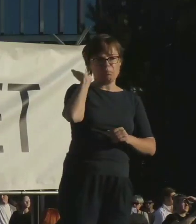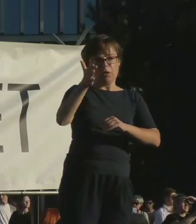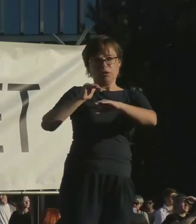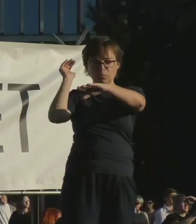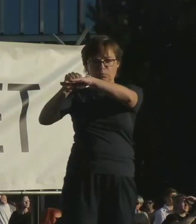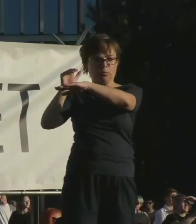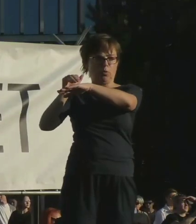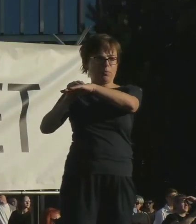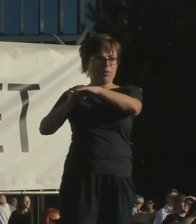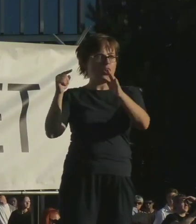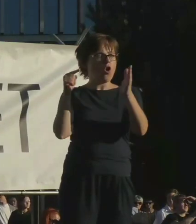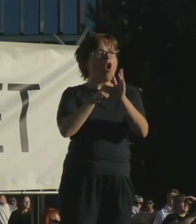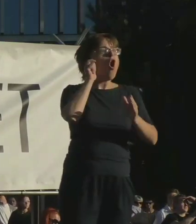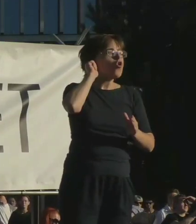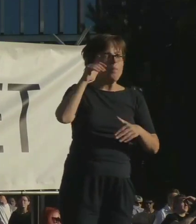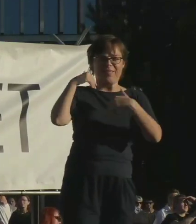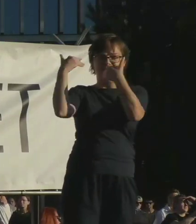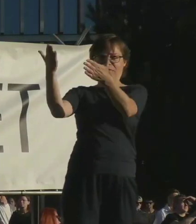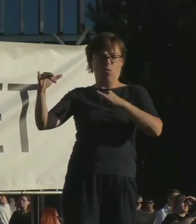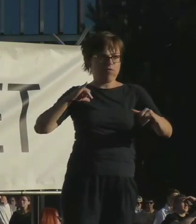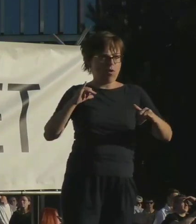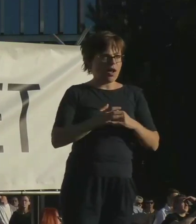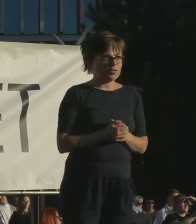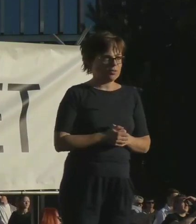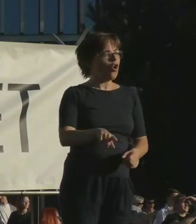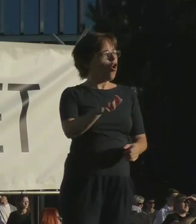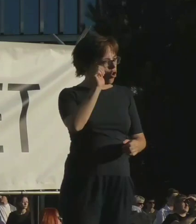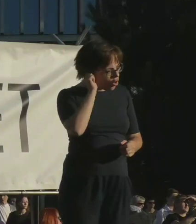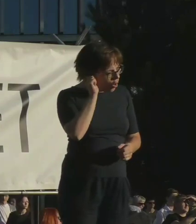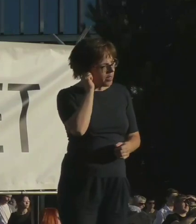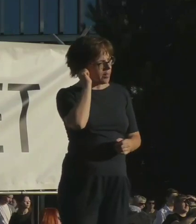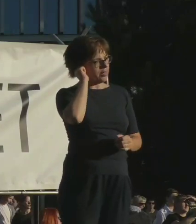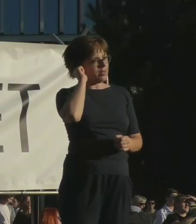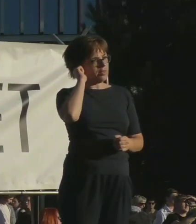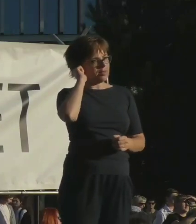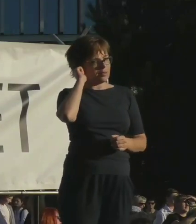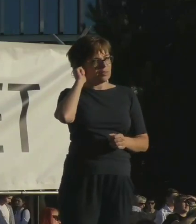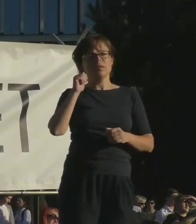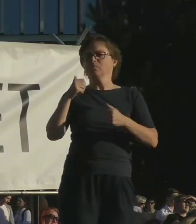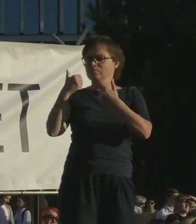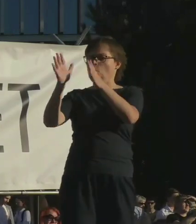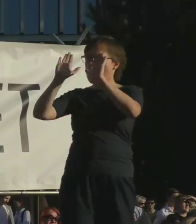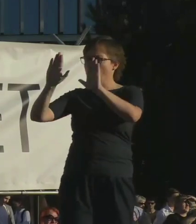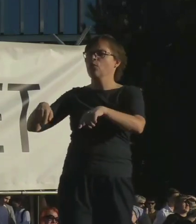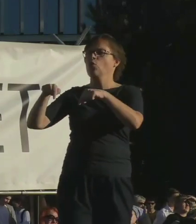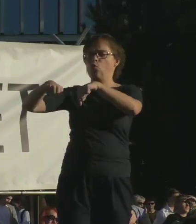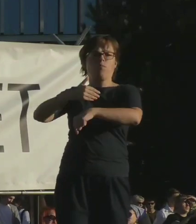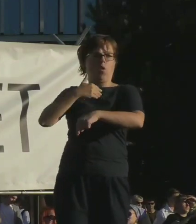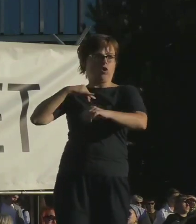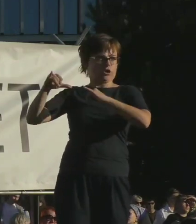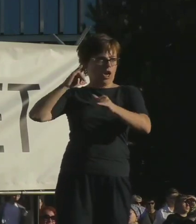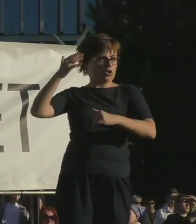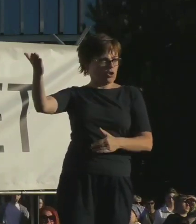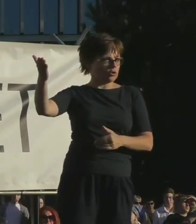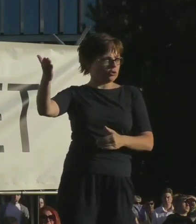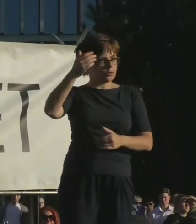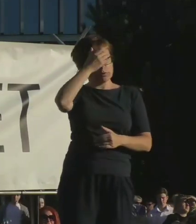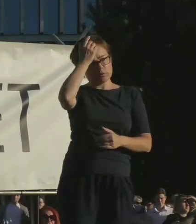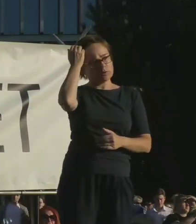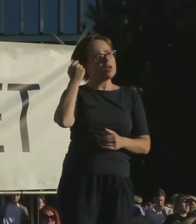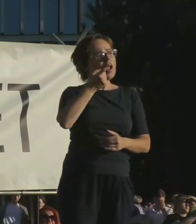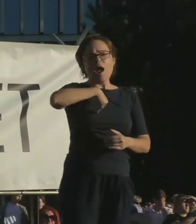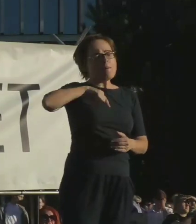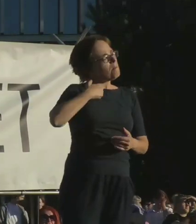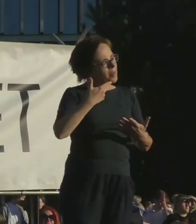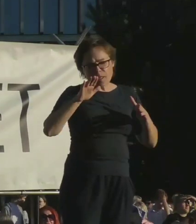tym, że to kobiety wam dały władzę, że to kobiety pozwoliły wam rządzić w Polsce i że nie pozwolimy